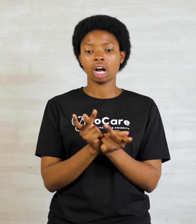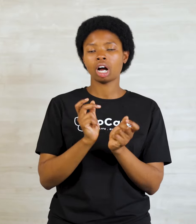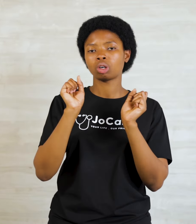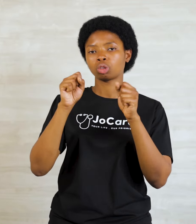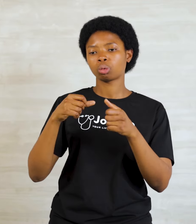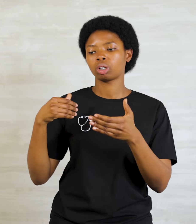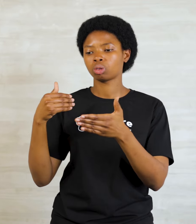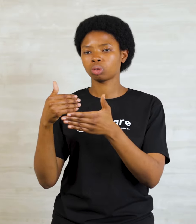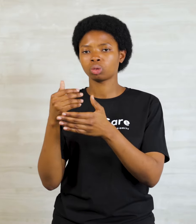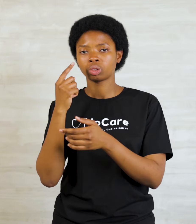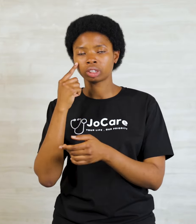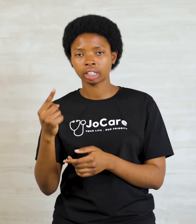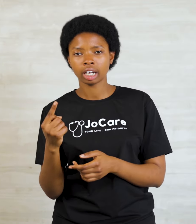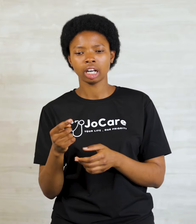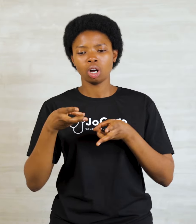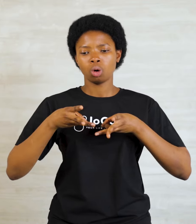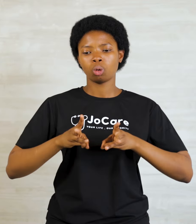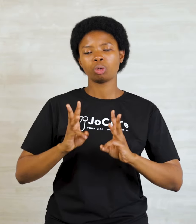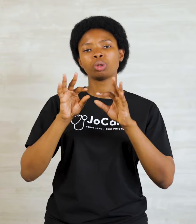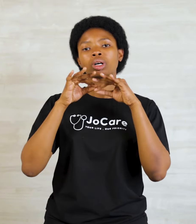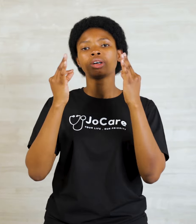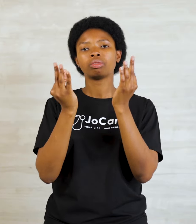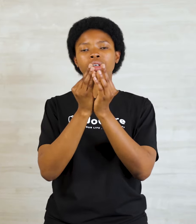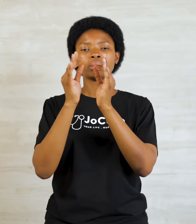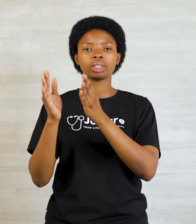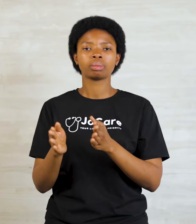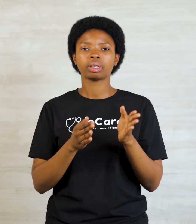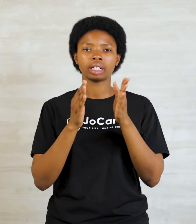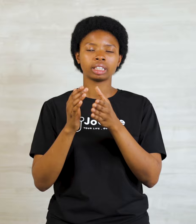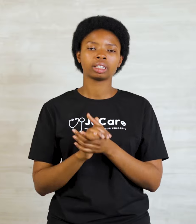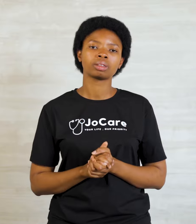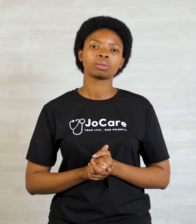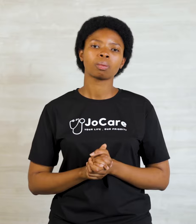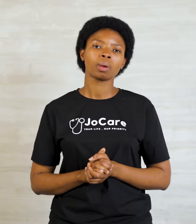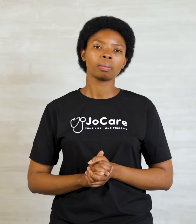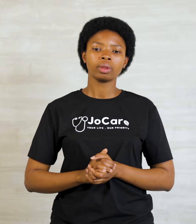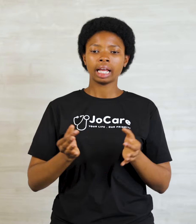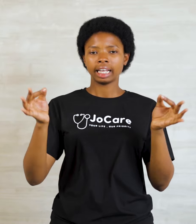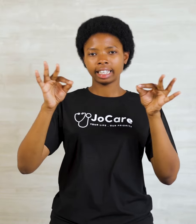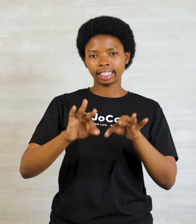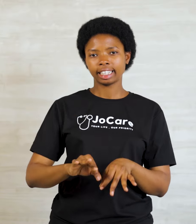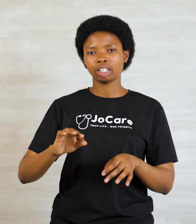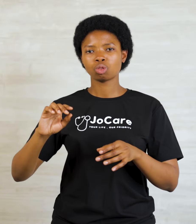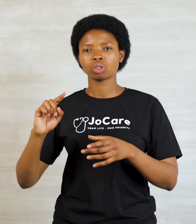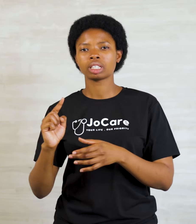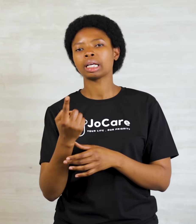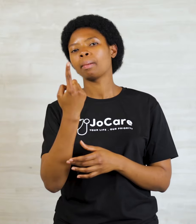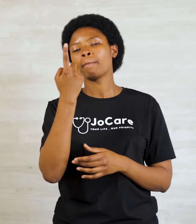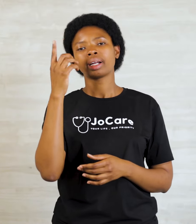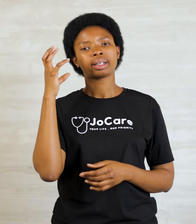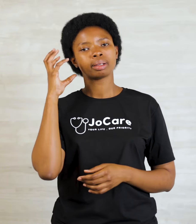gusanga ubwo buryo bwo kuboneza urubyaro ikintu cya mbere ni amakuru ni gute